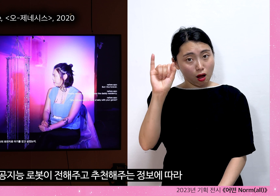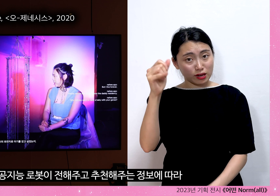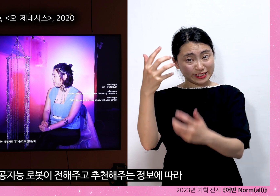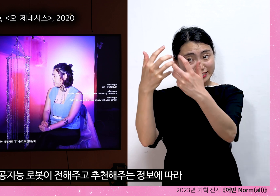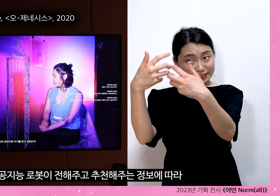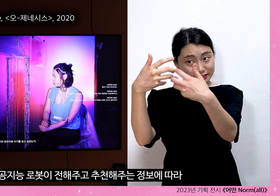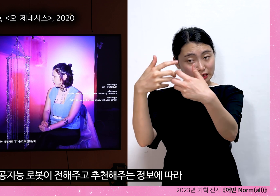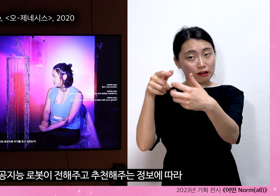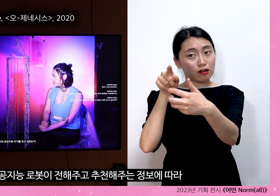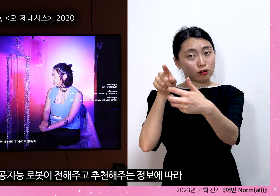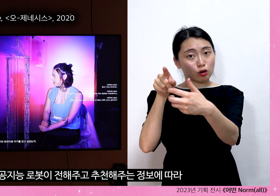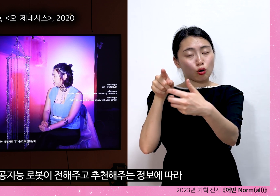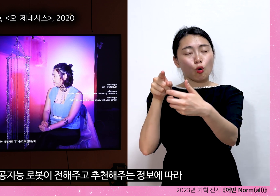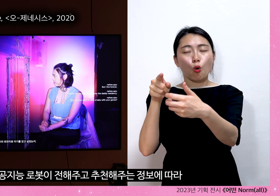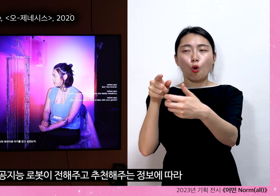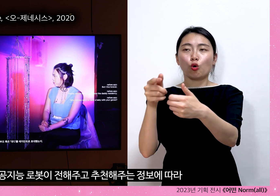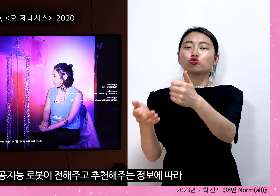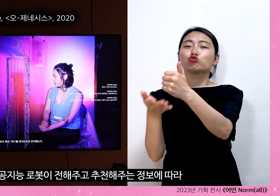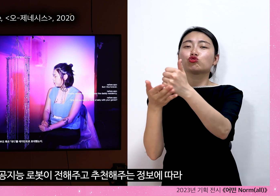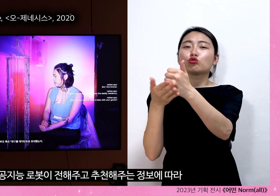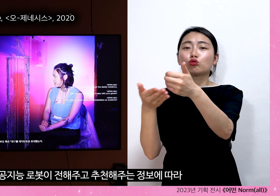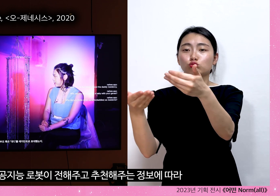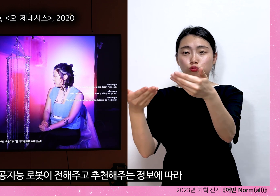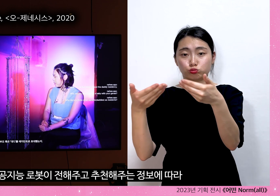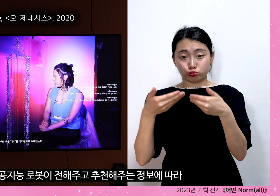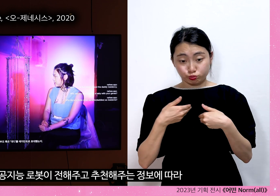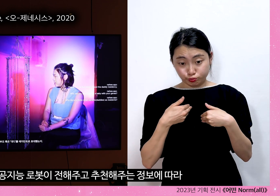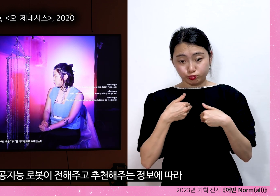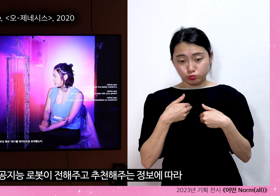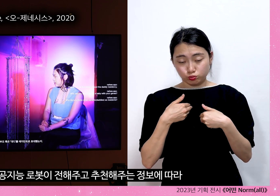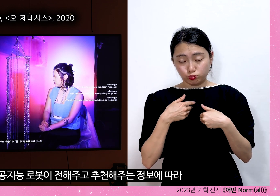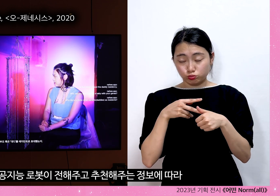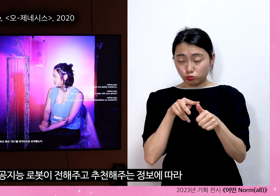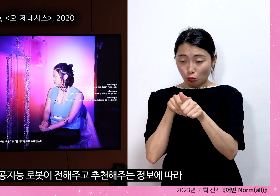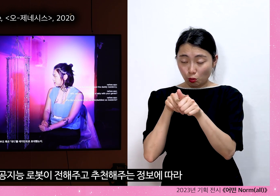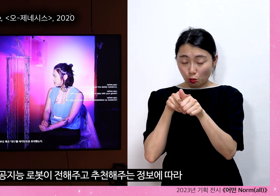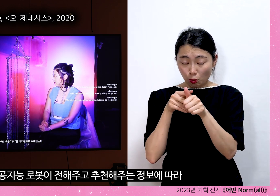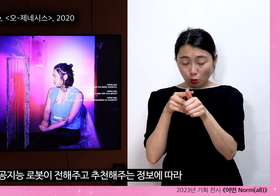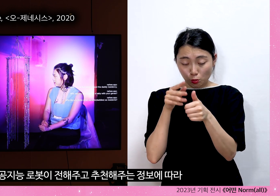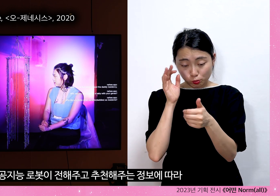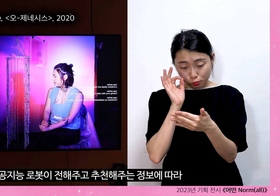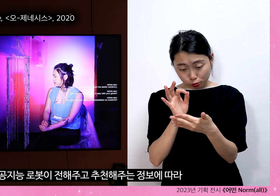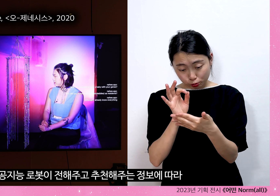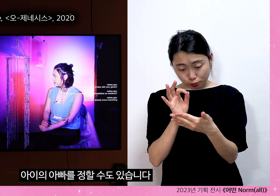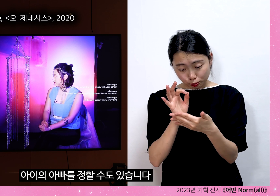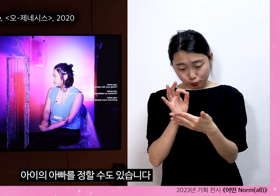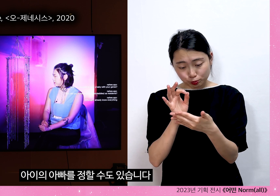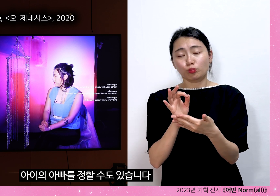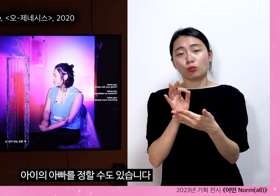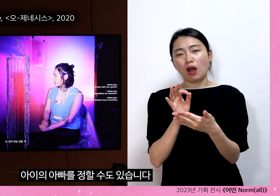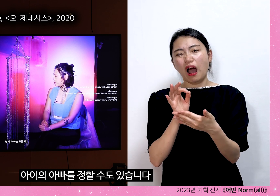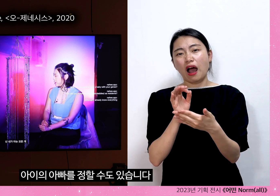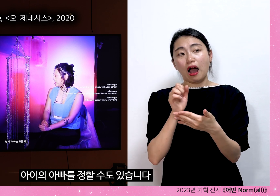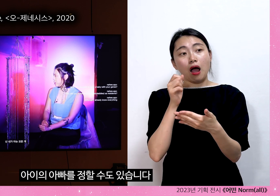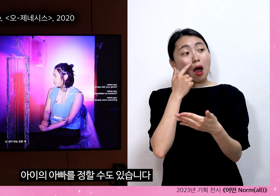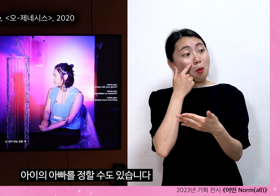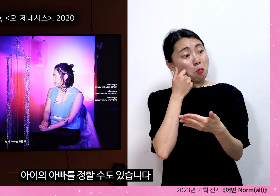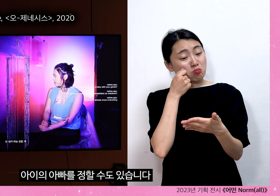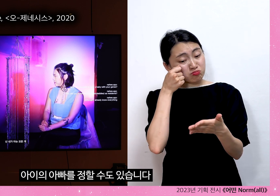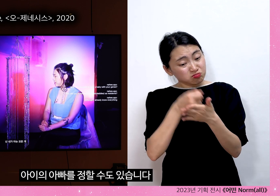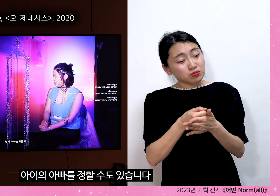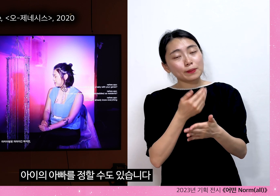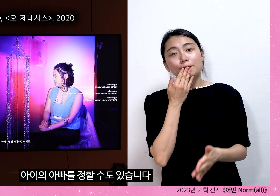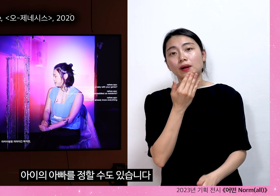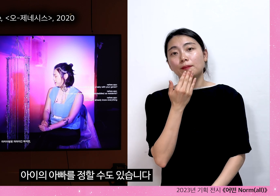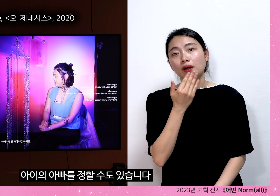인공지능 로봇이 전해주고 추천해주는 정보에 따라 아이의 아빠를 정할